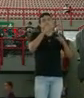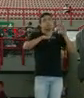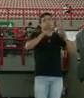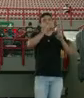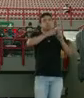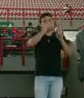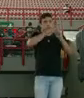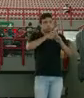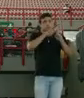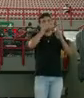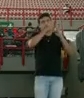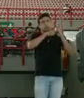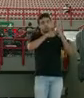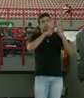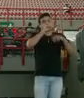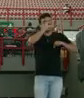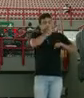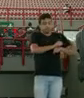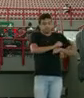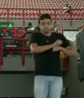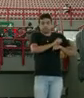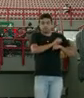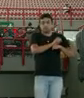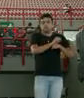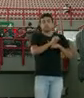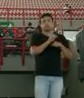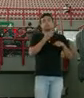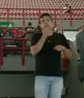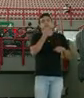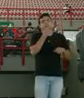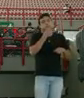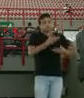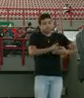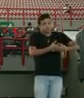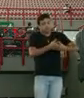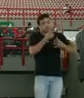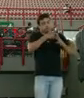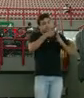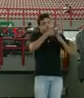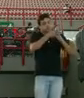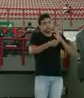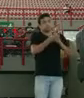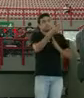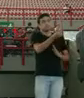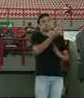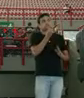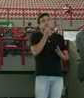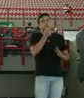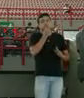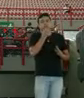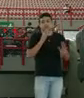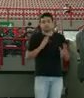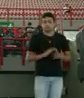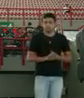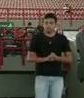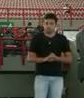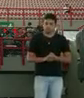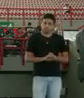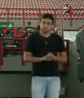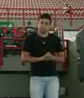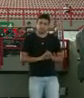meses, 3 meses, ela deixa de produzir. O ideal é que essa criança ela seja amamentada pelo menos por 6 meses, tá